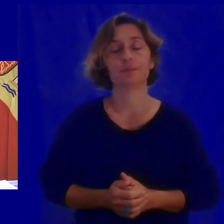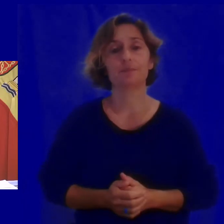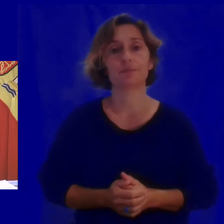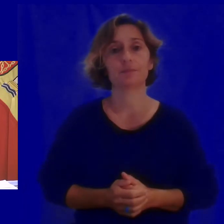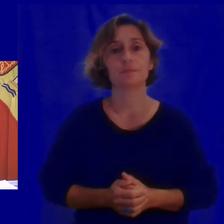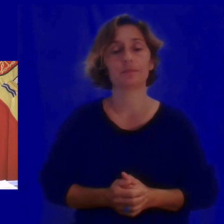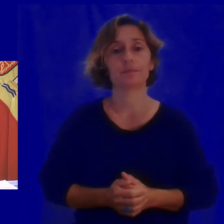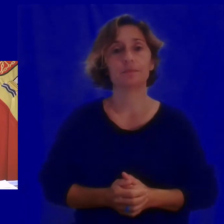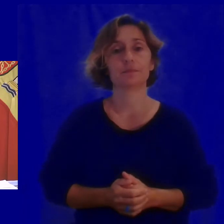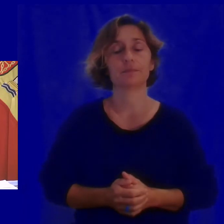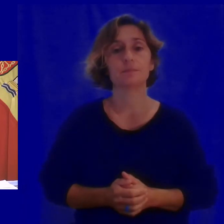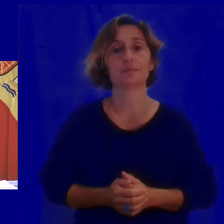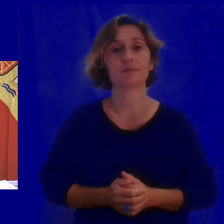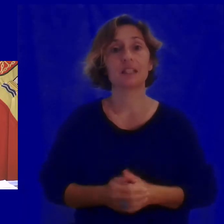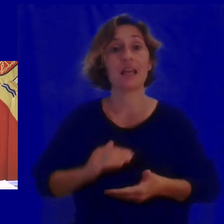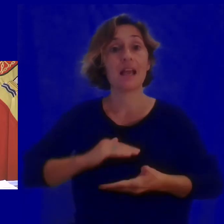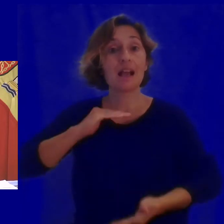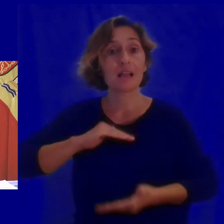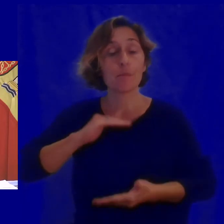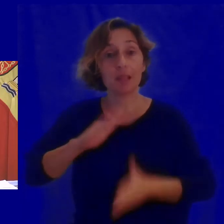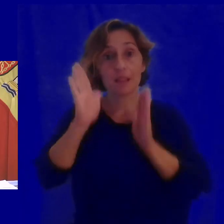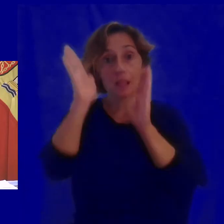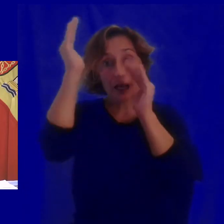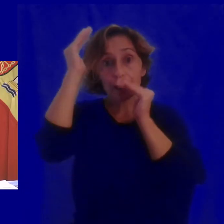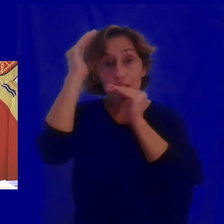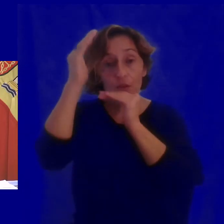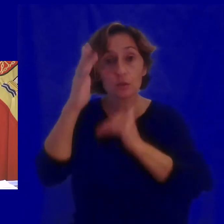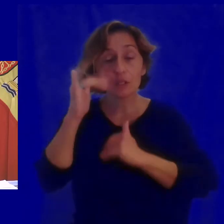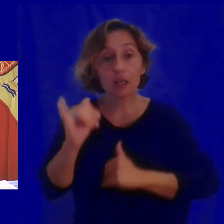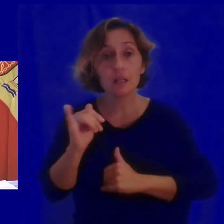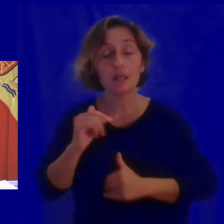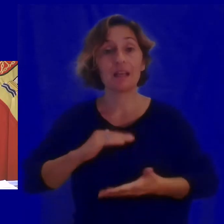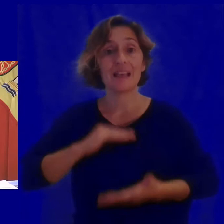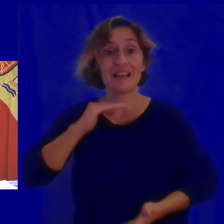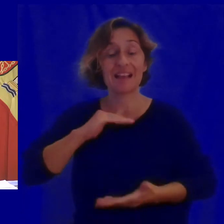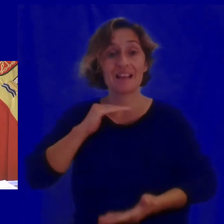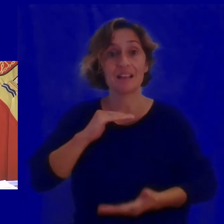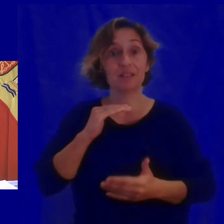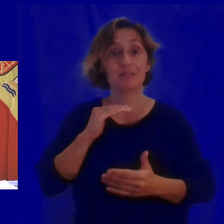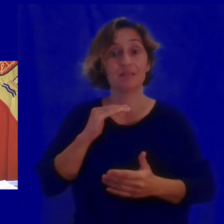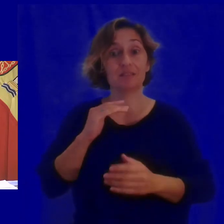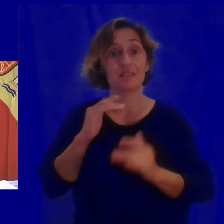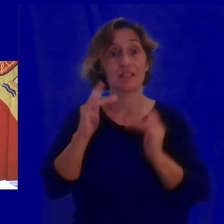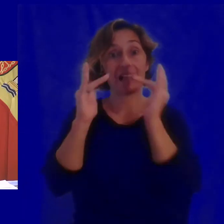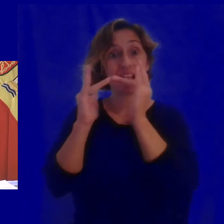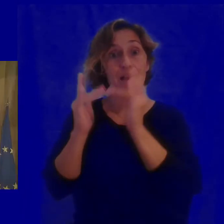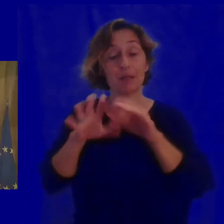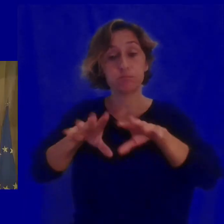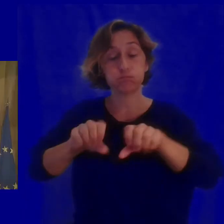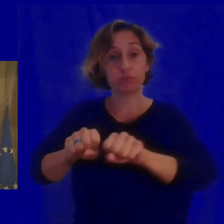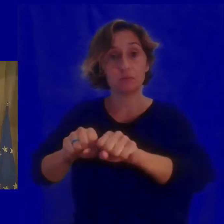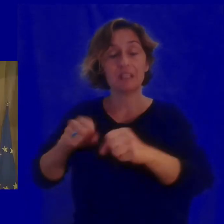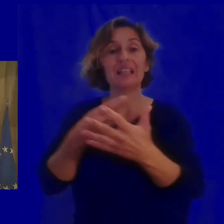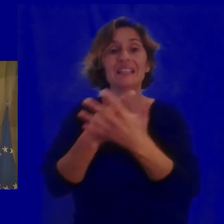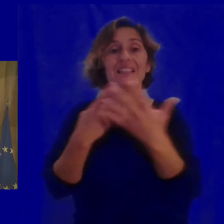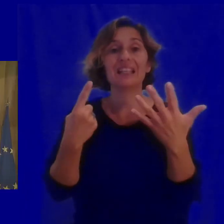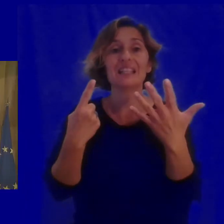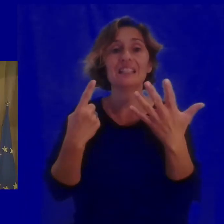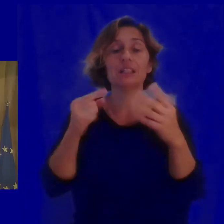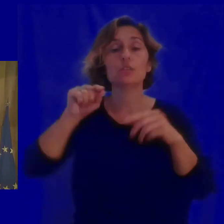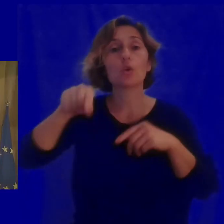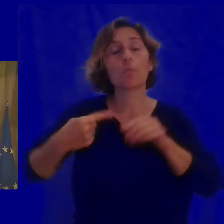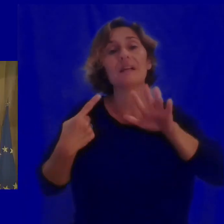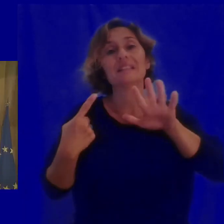en relación con la capacidad asistencial, vemos que el porcentaje de camas ocupadas con COVID es de un